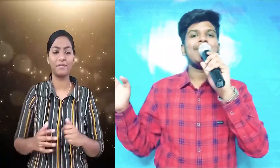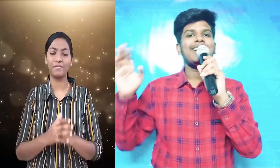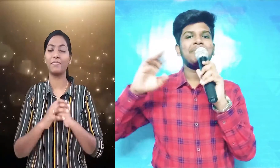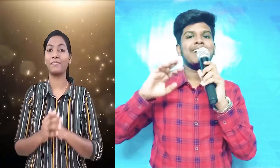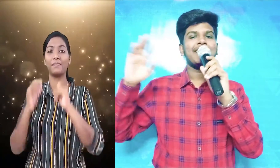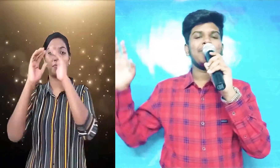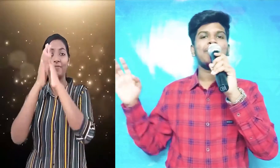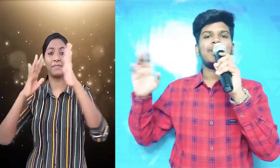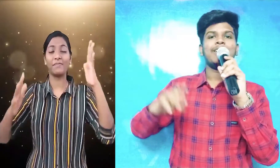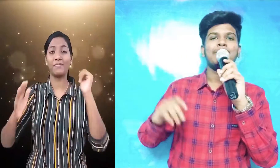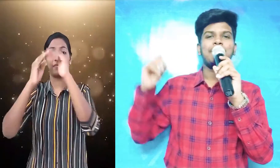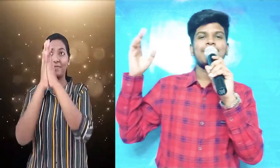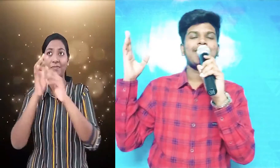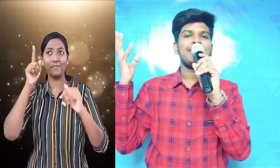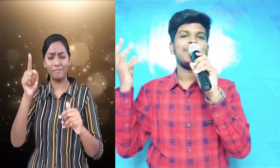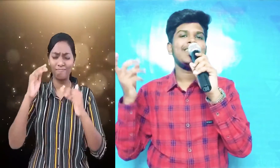மகிமை மகிமை பிரபு, நீ